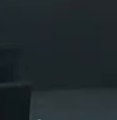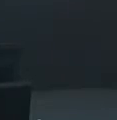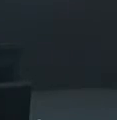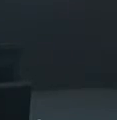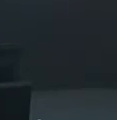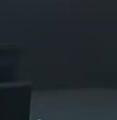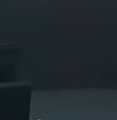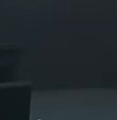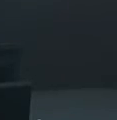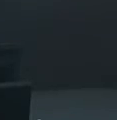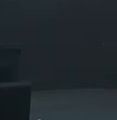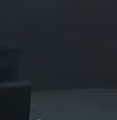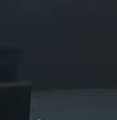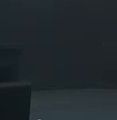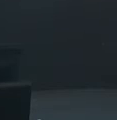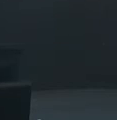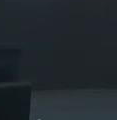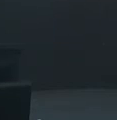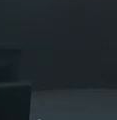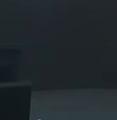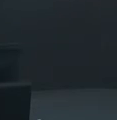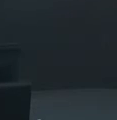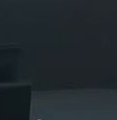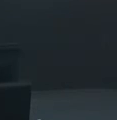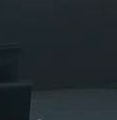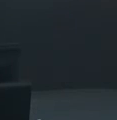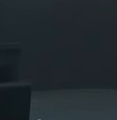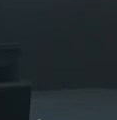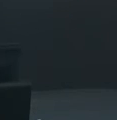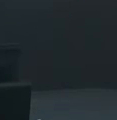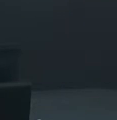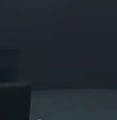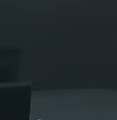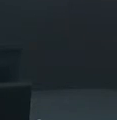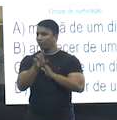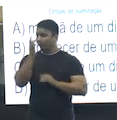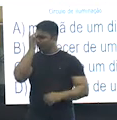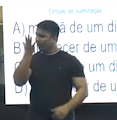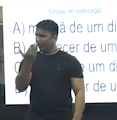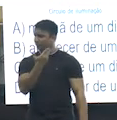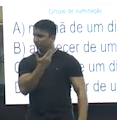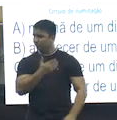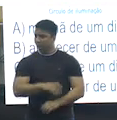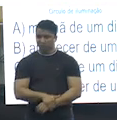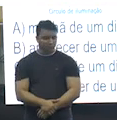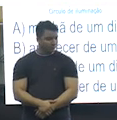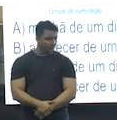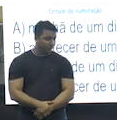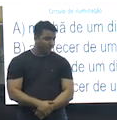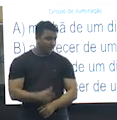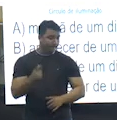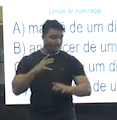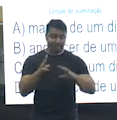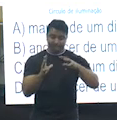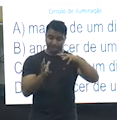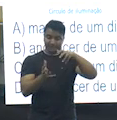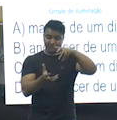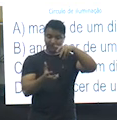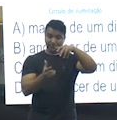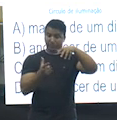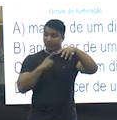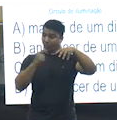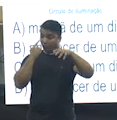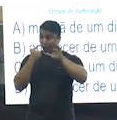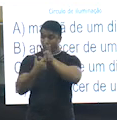Não? Aí. Observa a figura a seguir. Olha como essa questão é fácil. No momento em que a Terra se encontra na